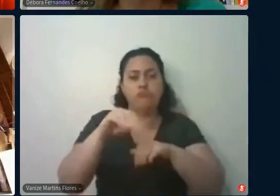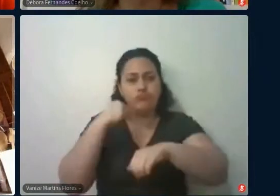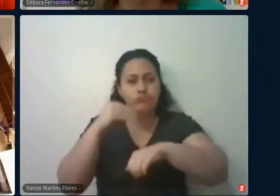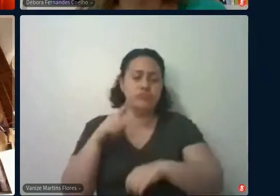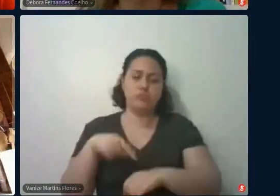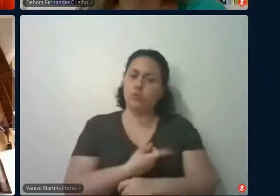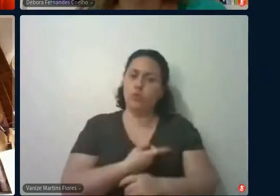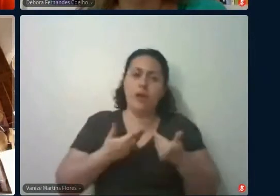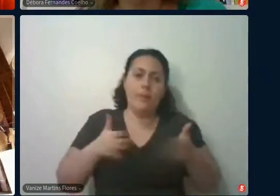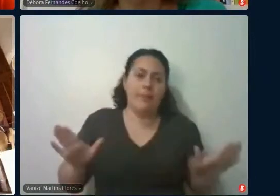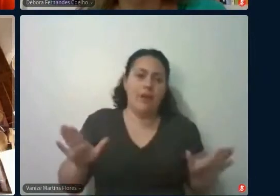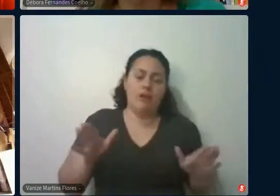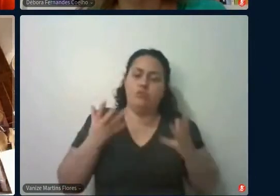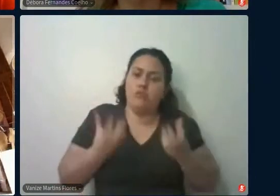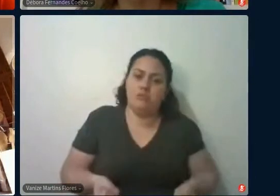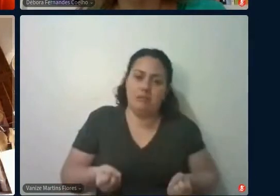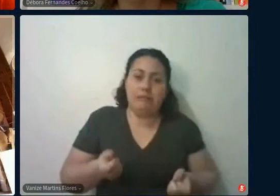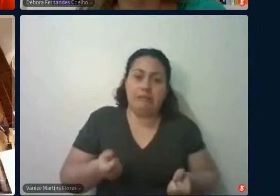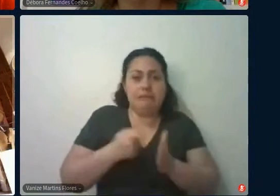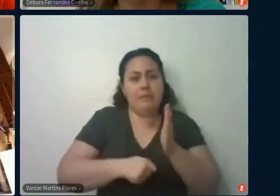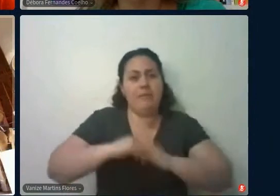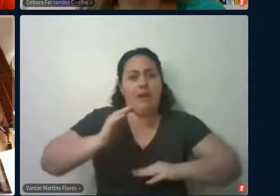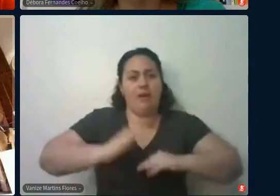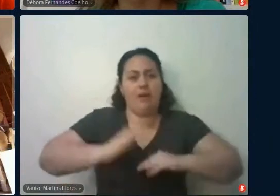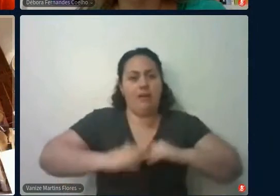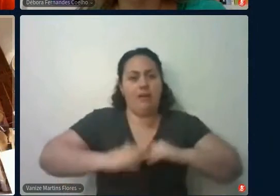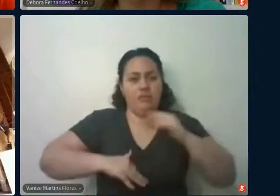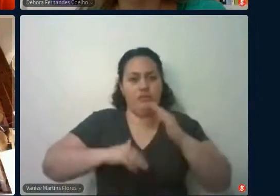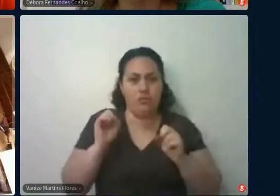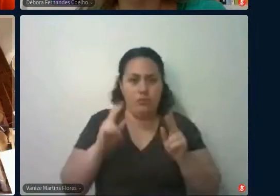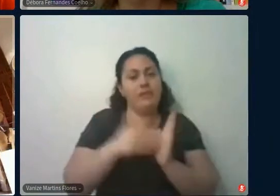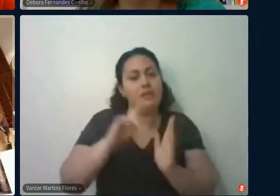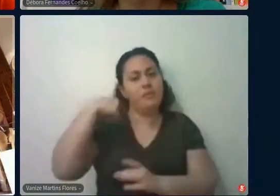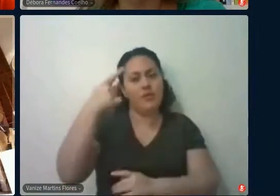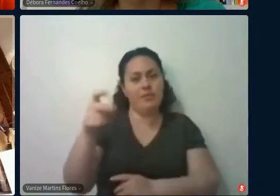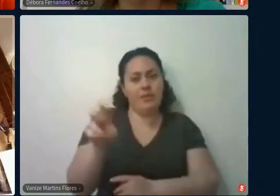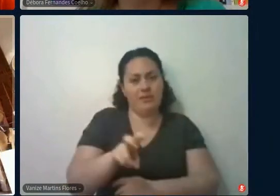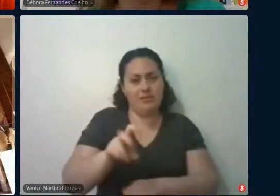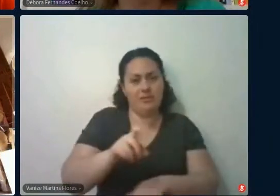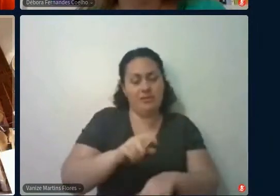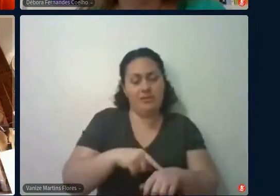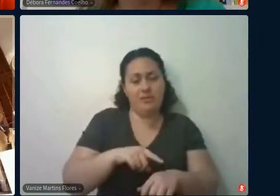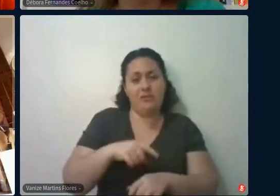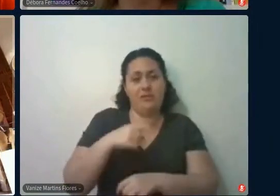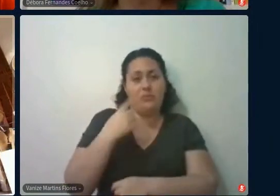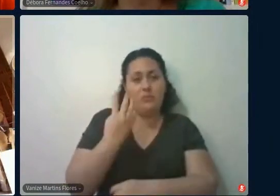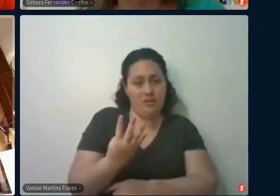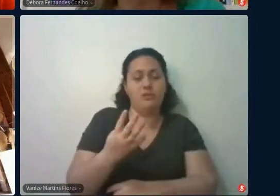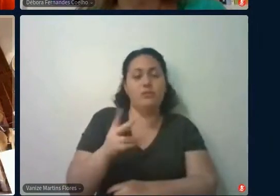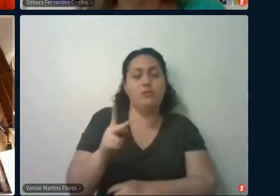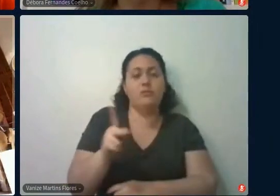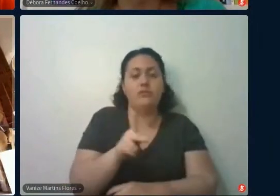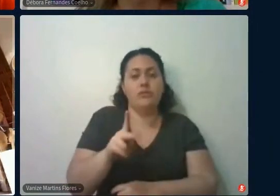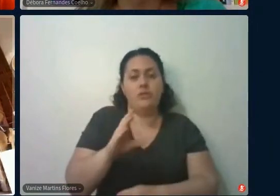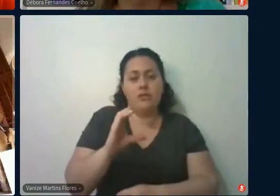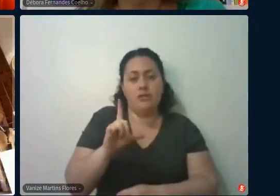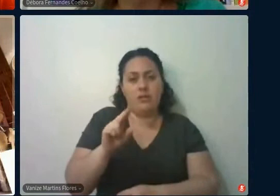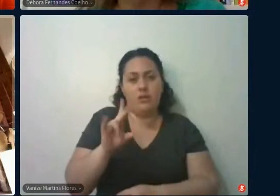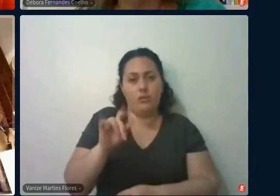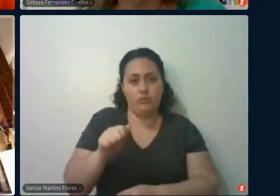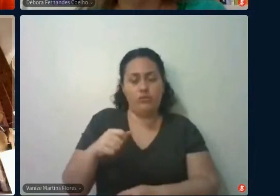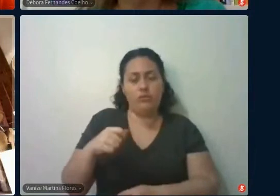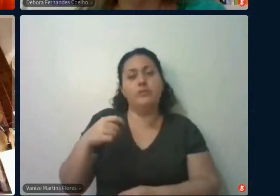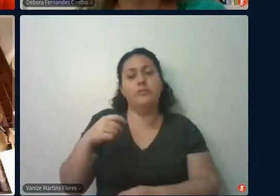e, se for possível, botar em prática. Então, até a próxima quinta-feira, 16 horas, com a professora Cláudia Bica, a gente vai falando sobre